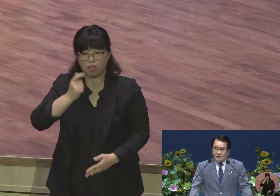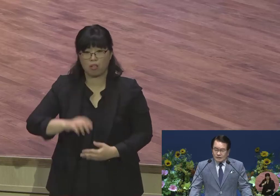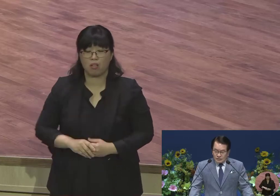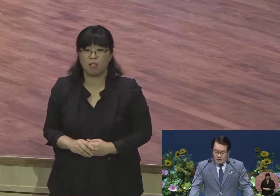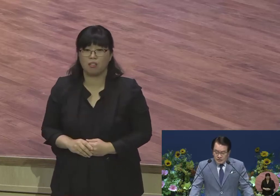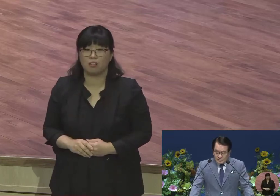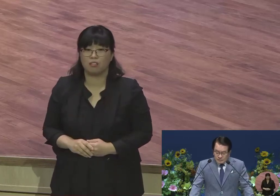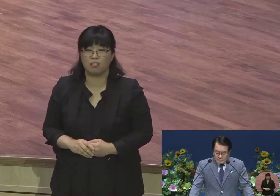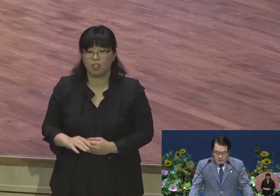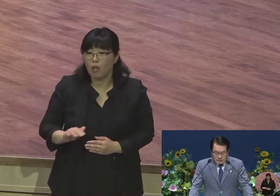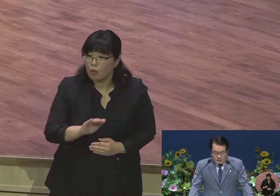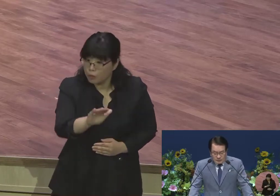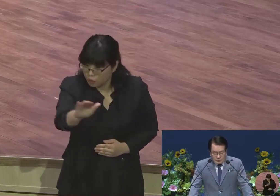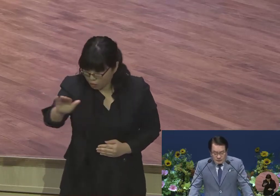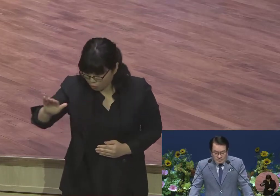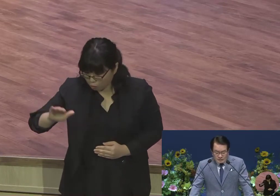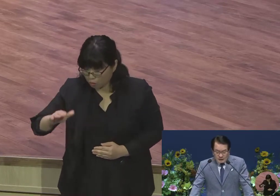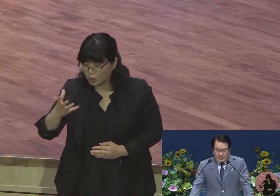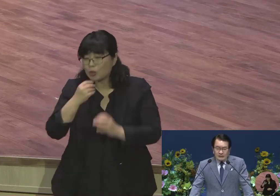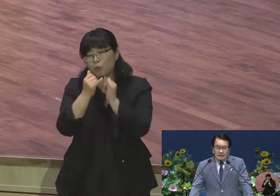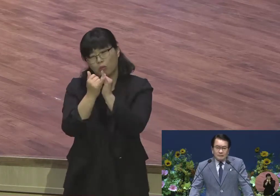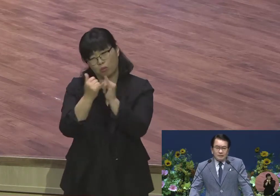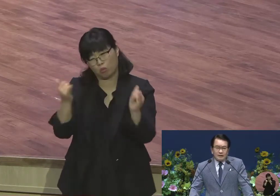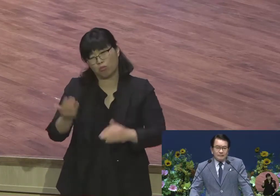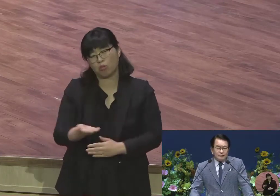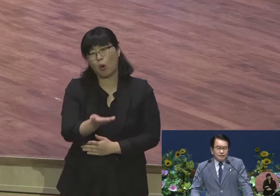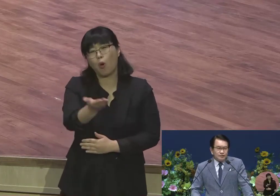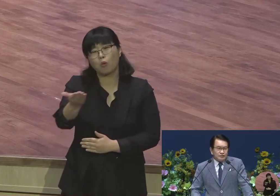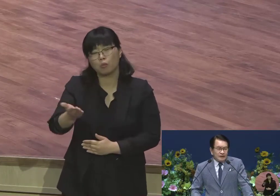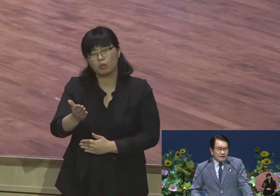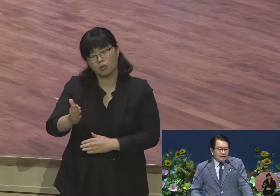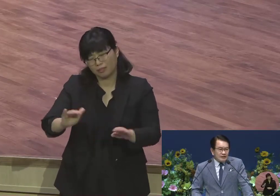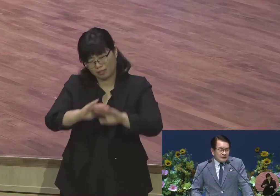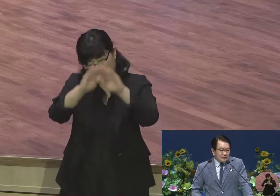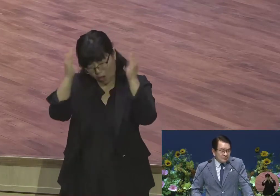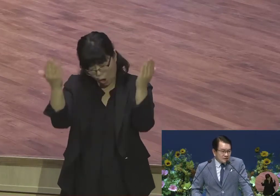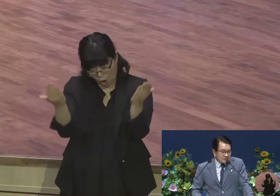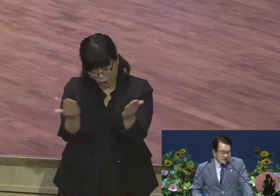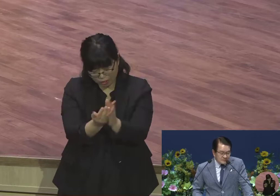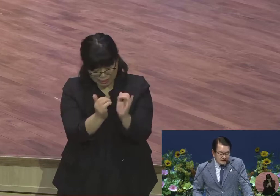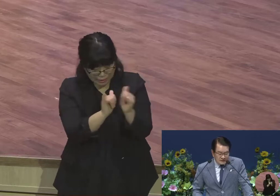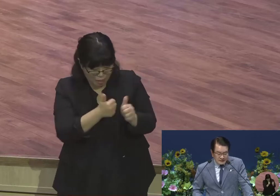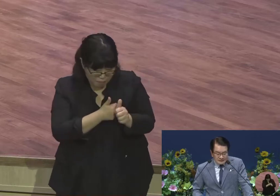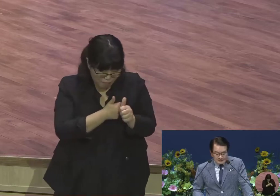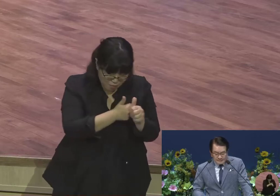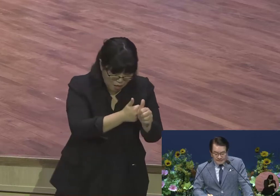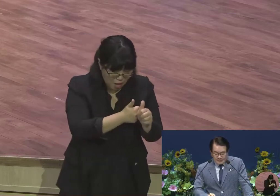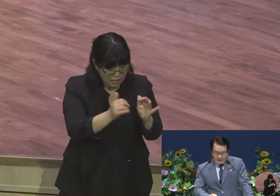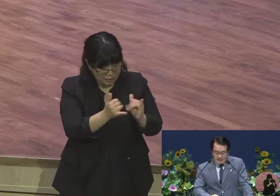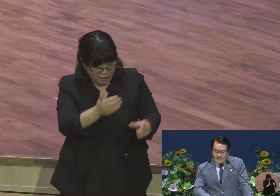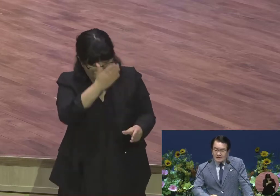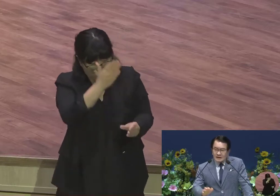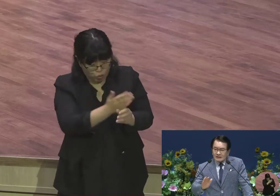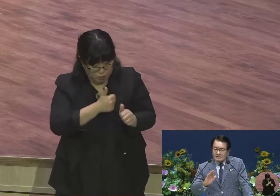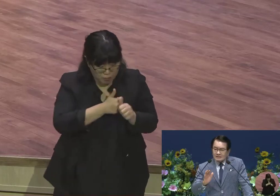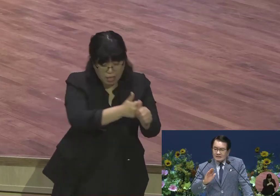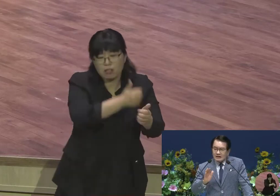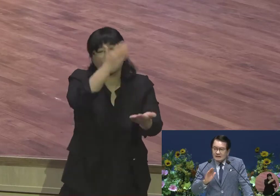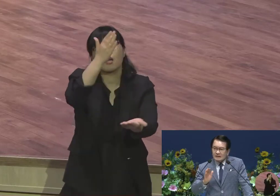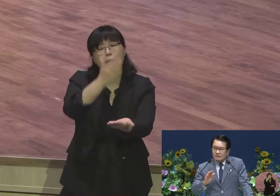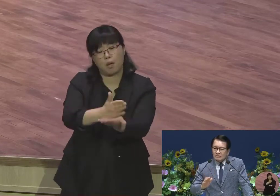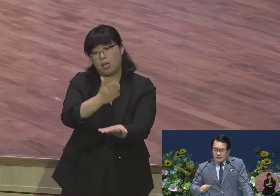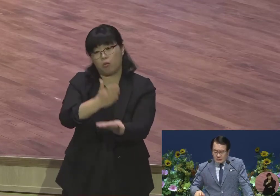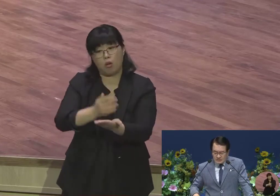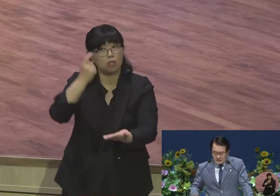영계성도 여러분 모두 다 여러분 인본주의 예태를 깨버리시기 바랍니다 더 이상